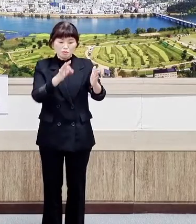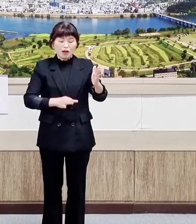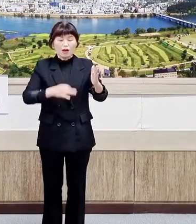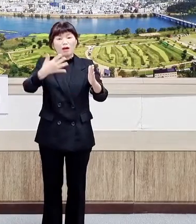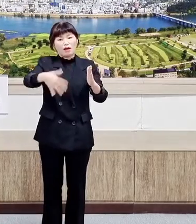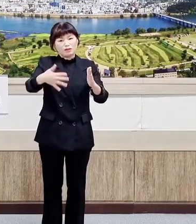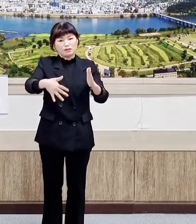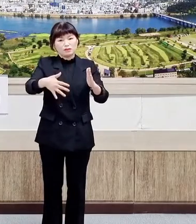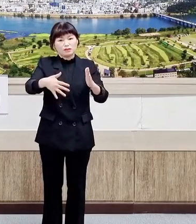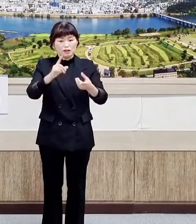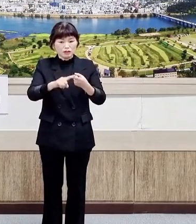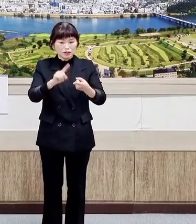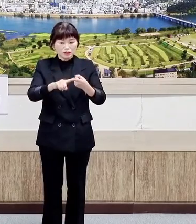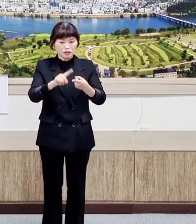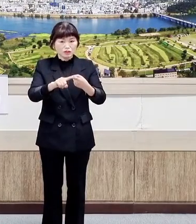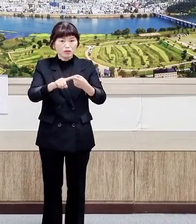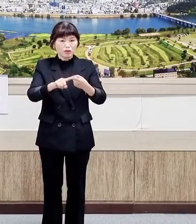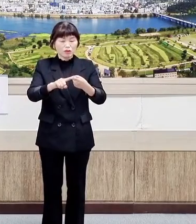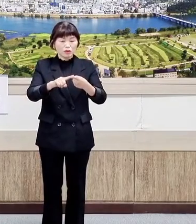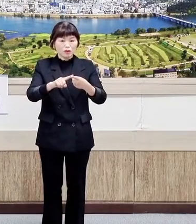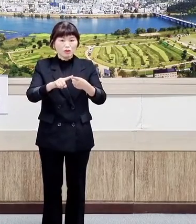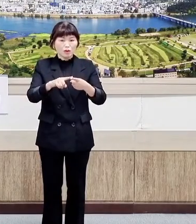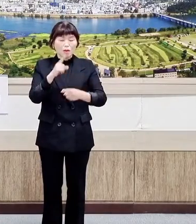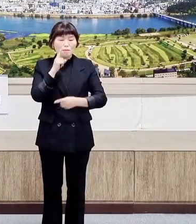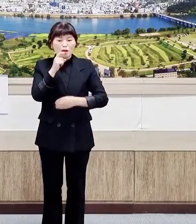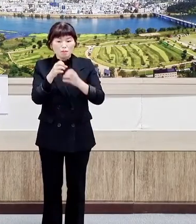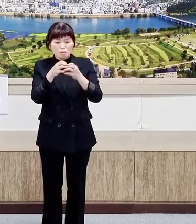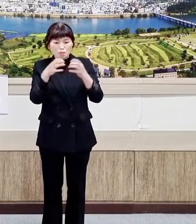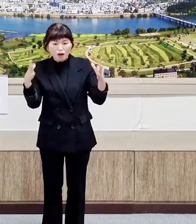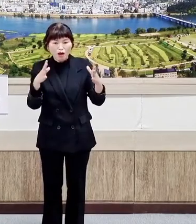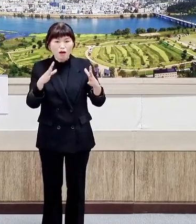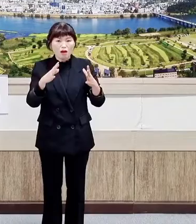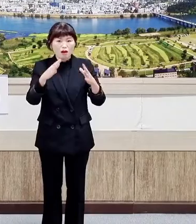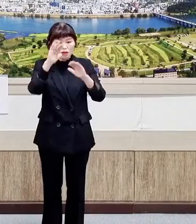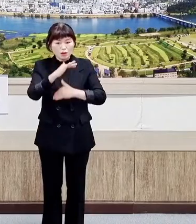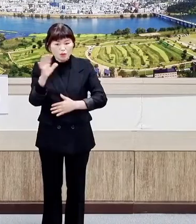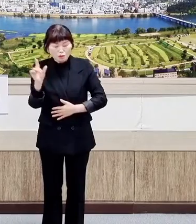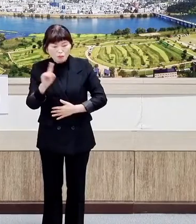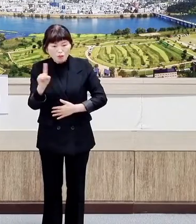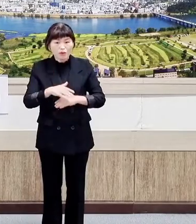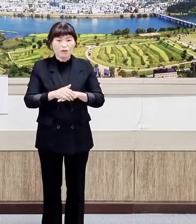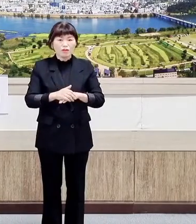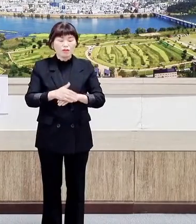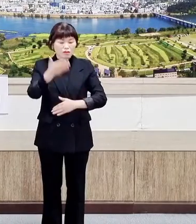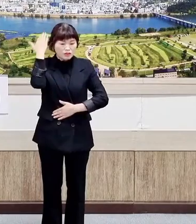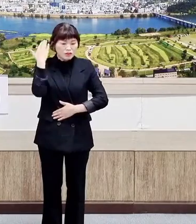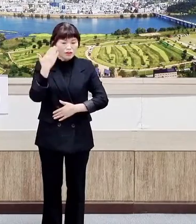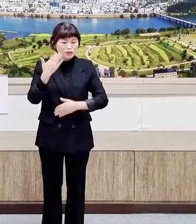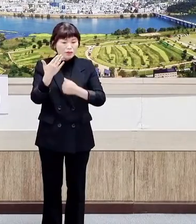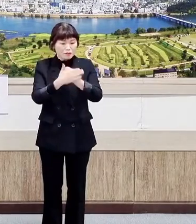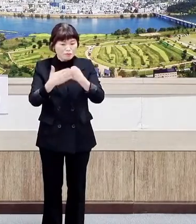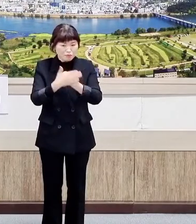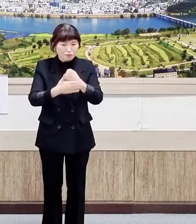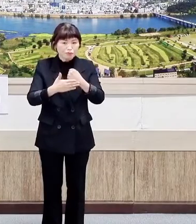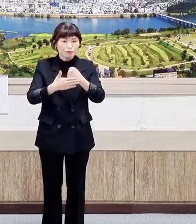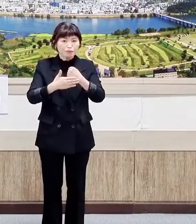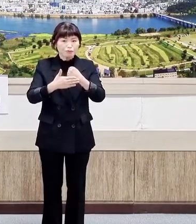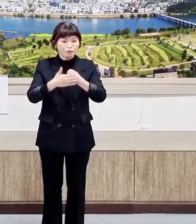되면서 당시 미부과된 개발 부담금이 행정상의 오류 등 문제점이